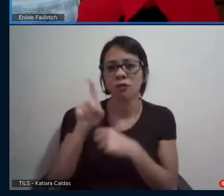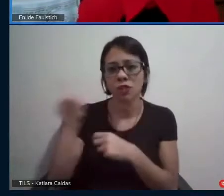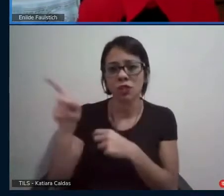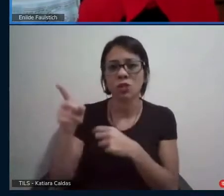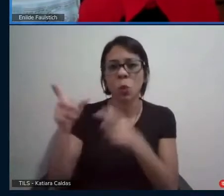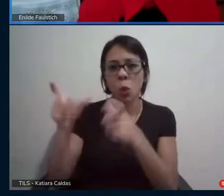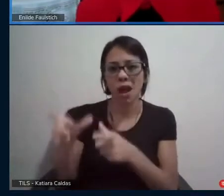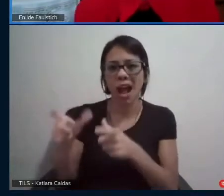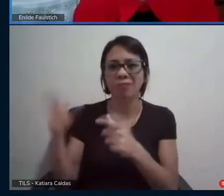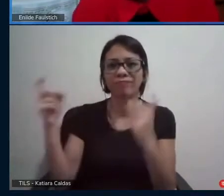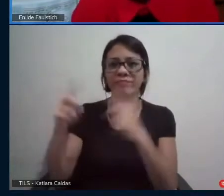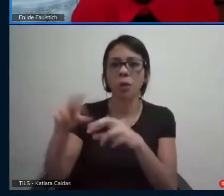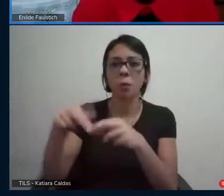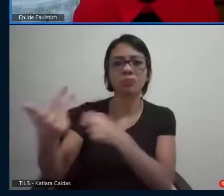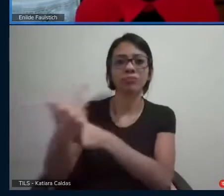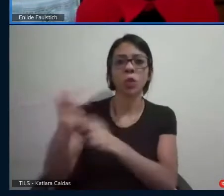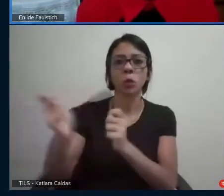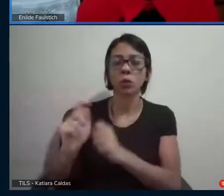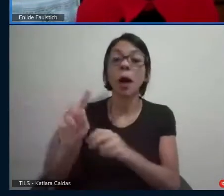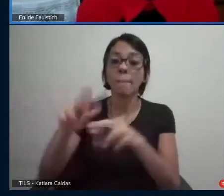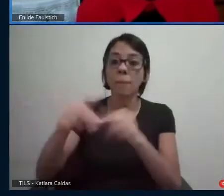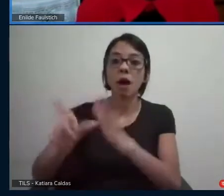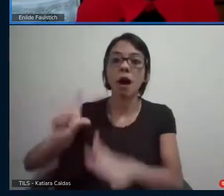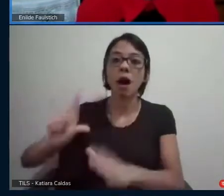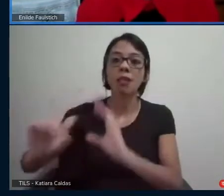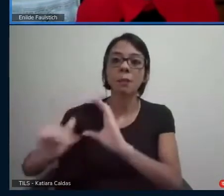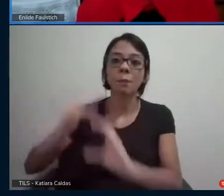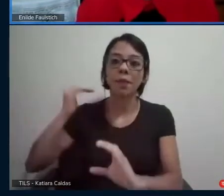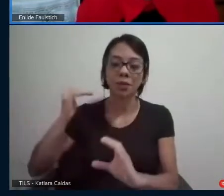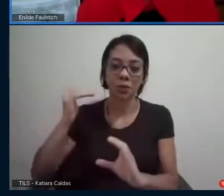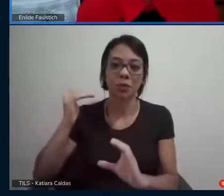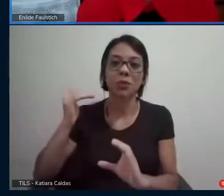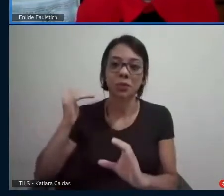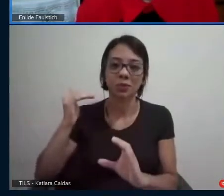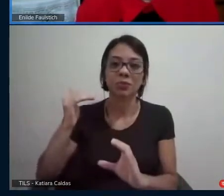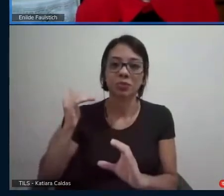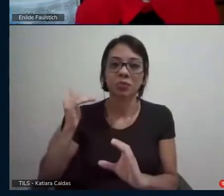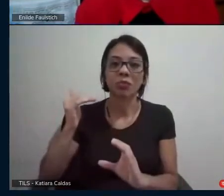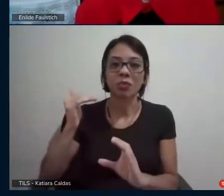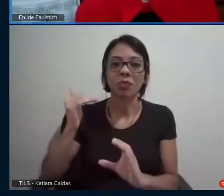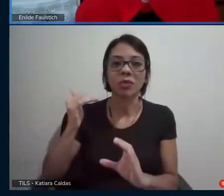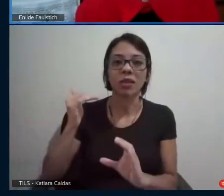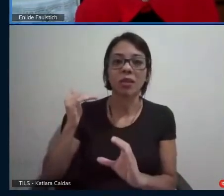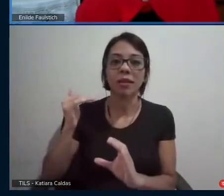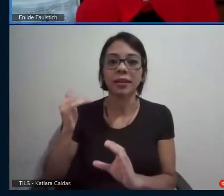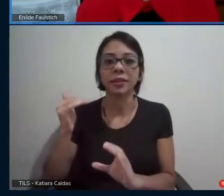ela, ela já... sabendo disso, ela encaminhou antes